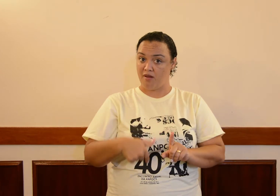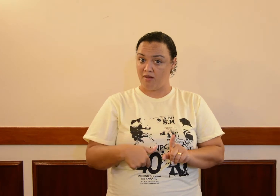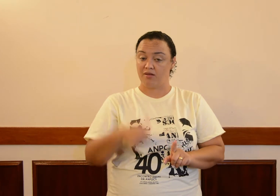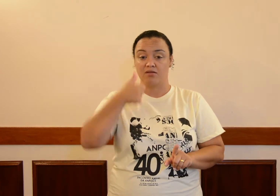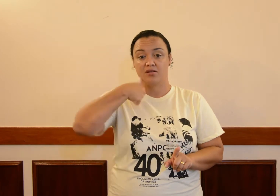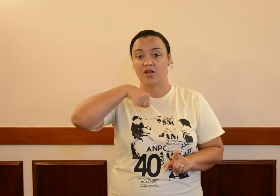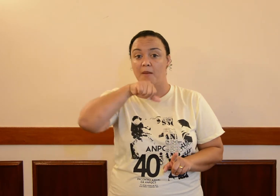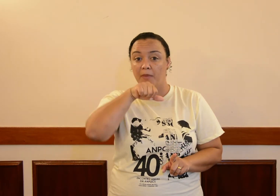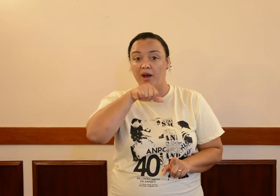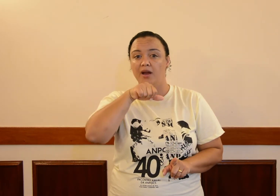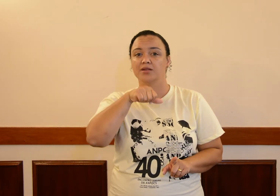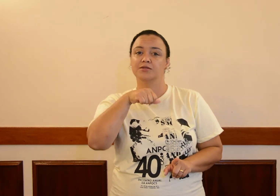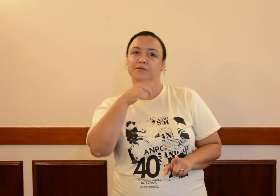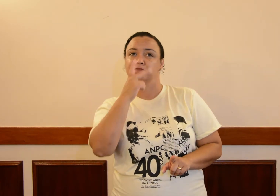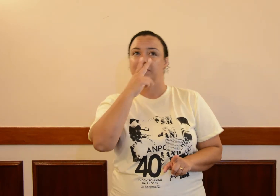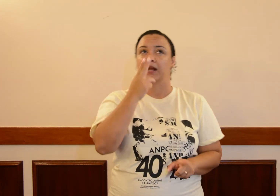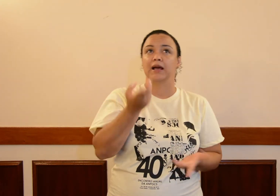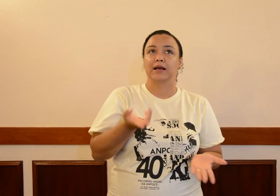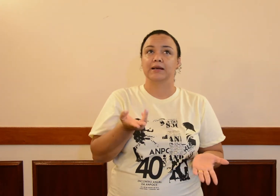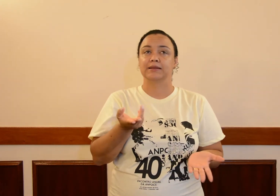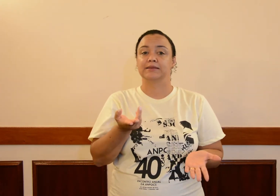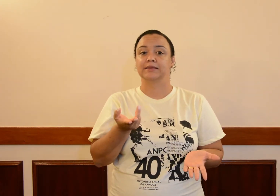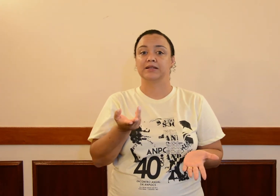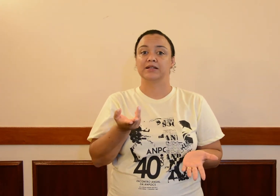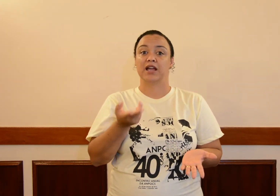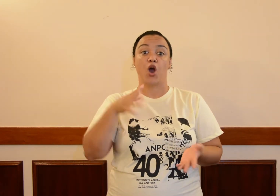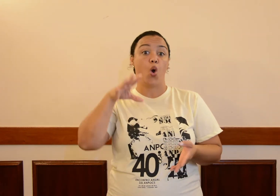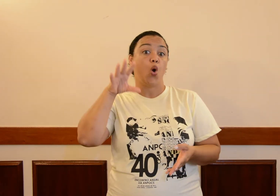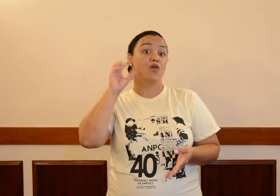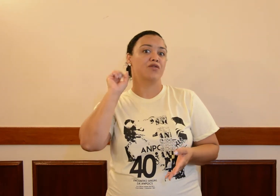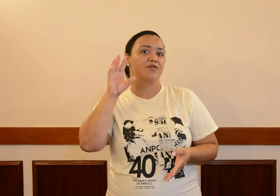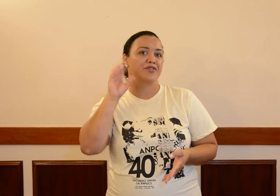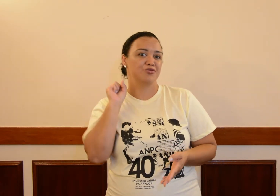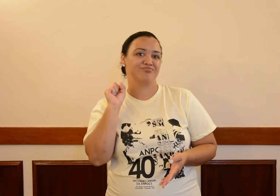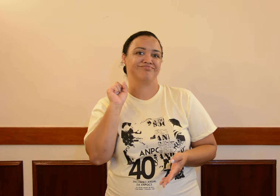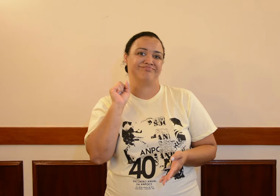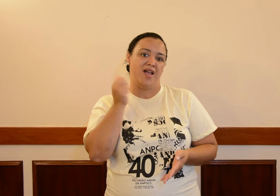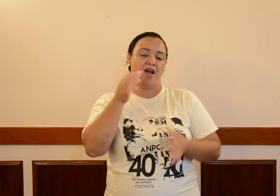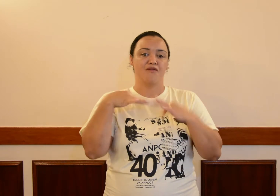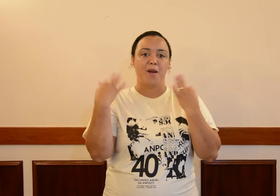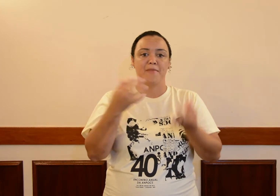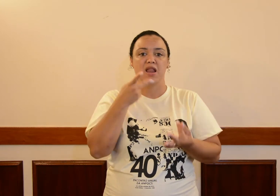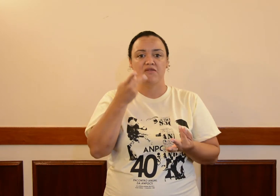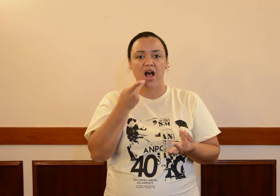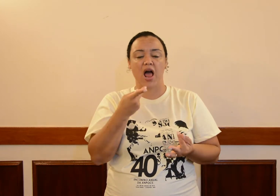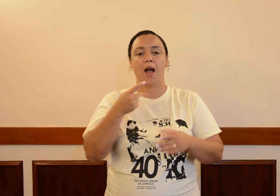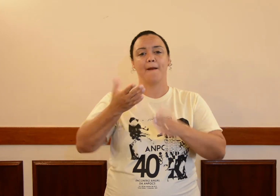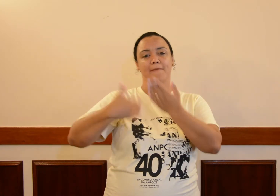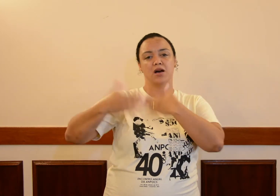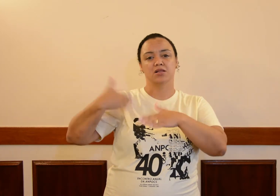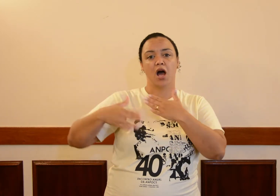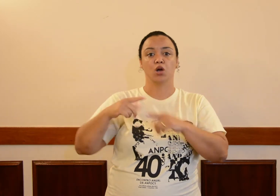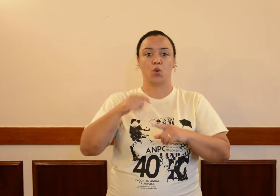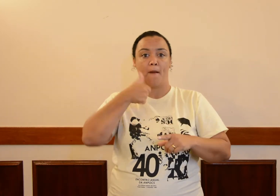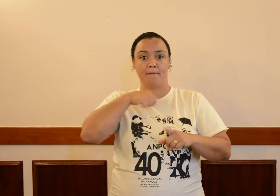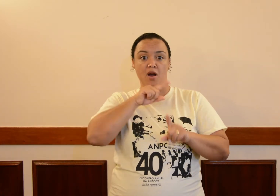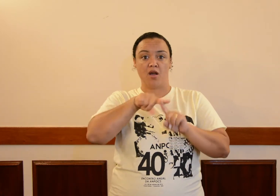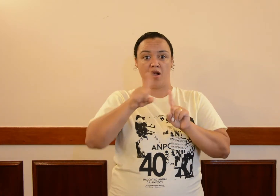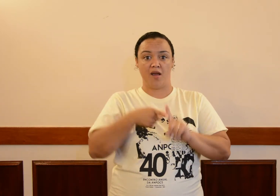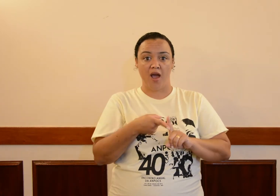condição, provavelmente escutada em um ambiente familiar, ficou ecoando na minha cabeça sobre como será que Tomás